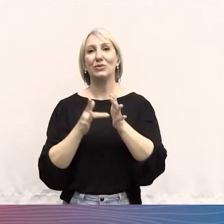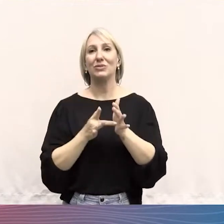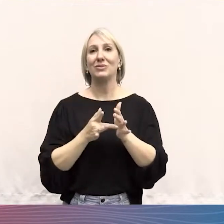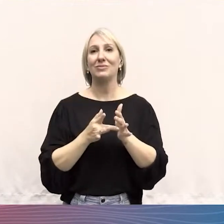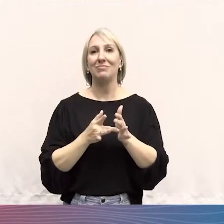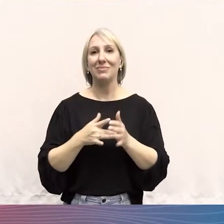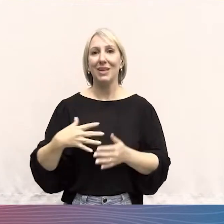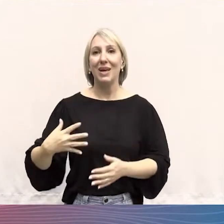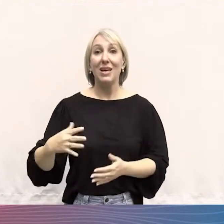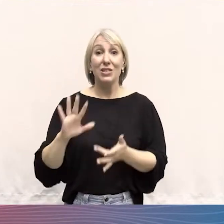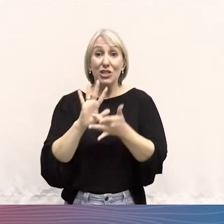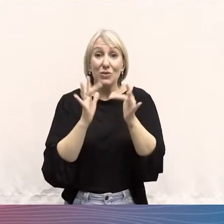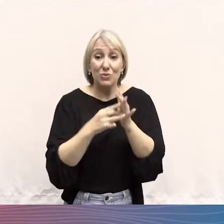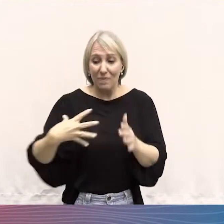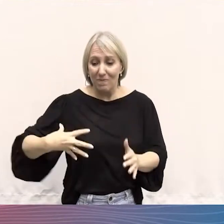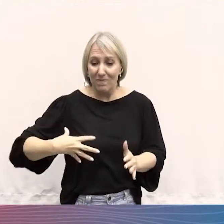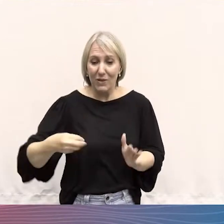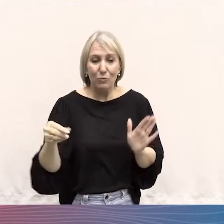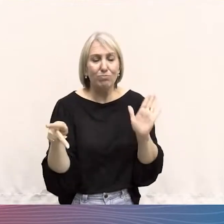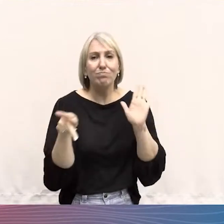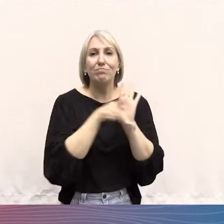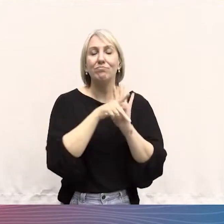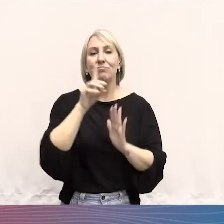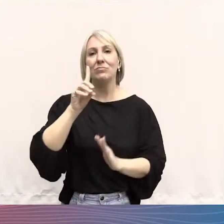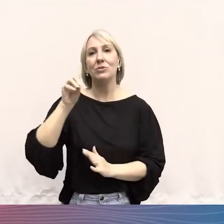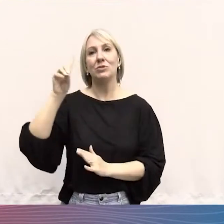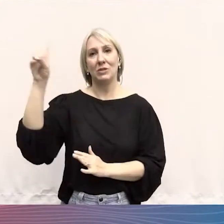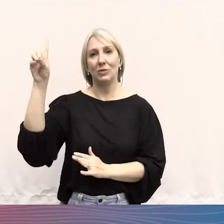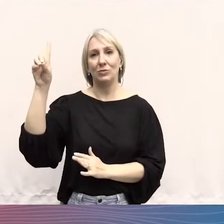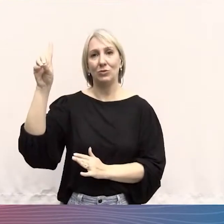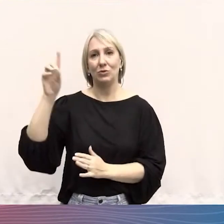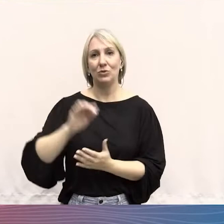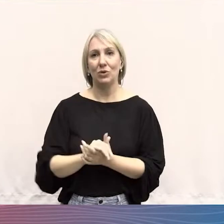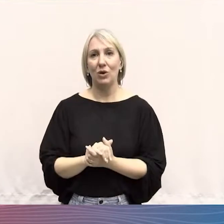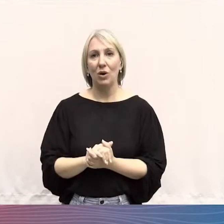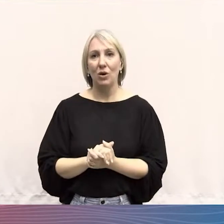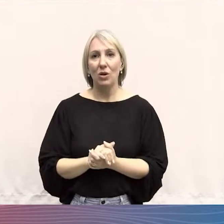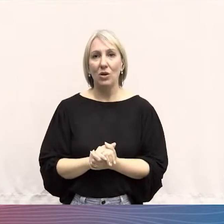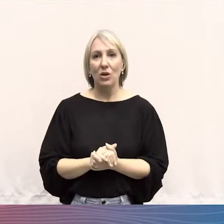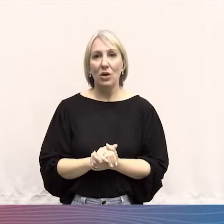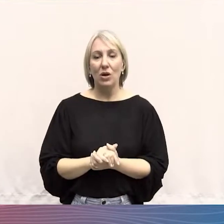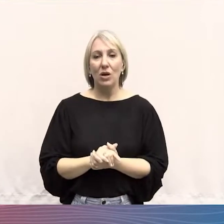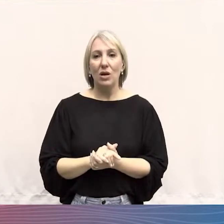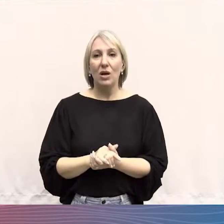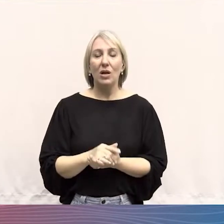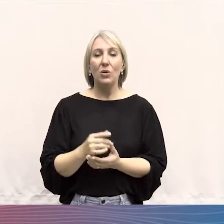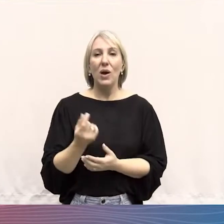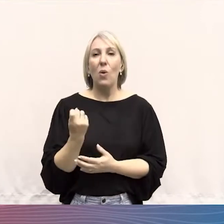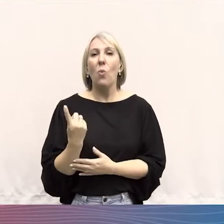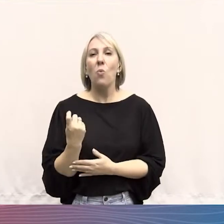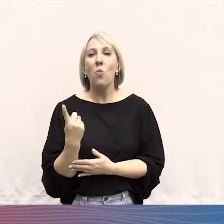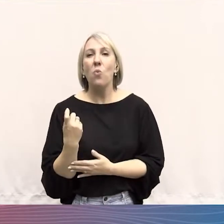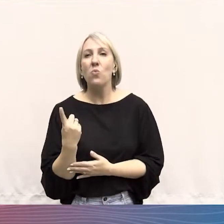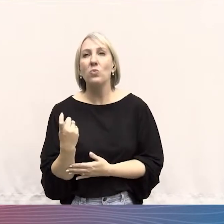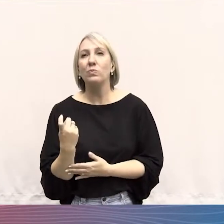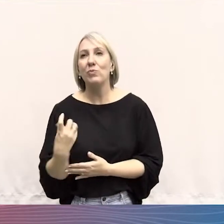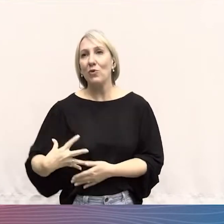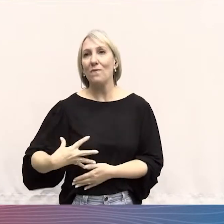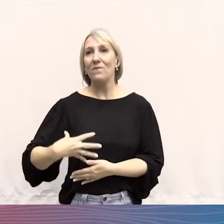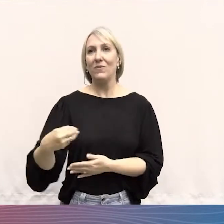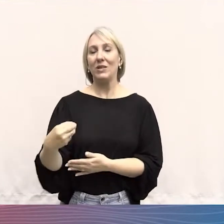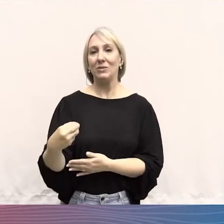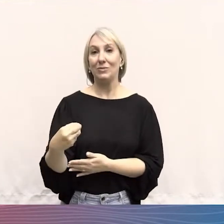hoje te gerei. Esse filho não é o filho unigênito, é o filho